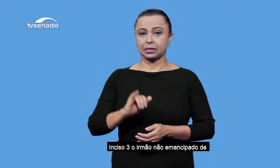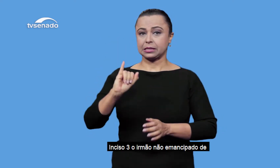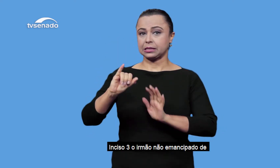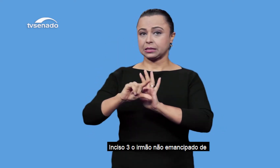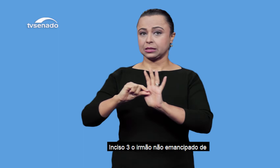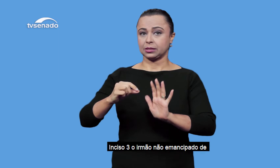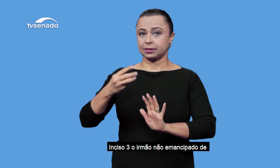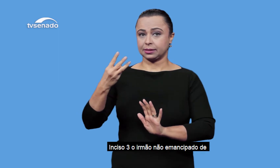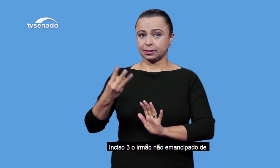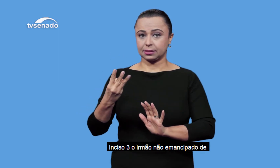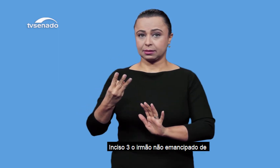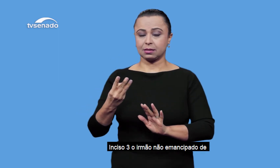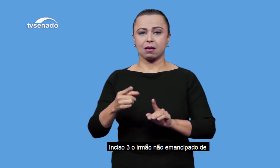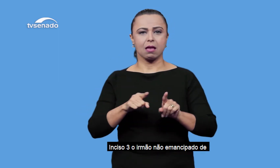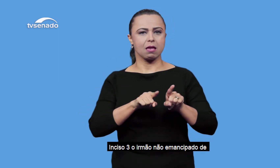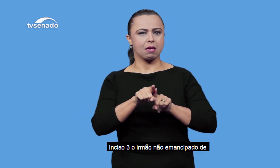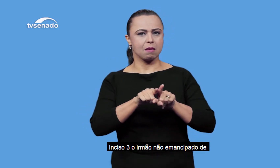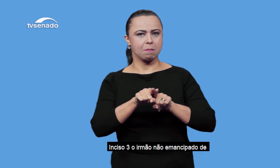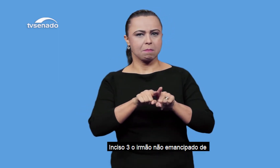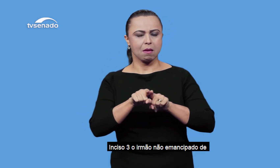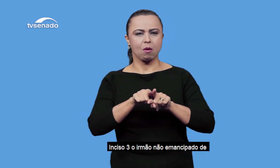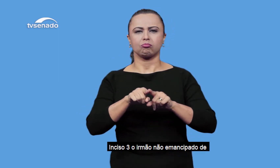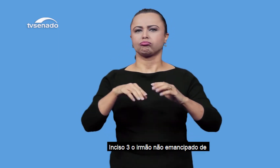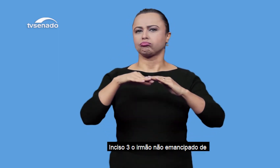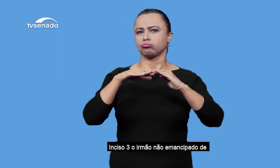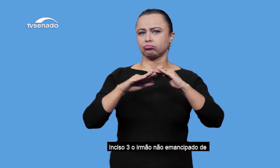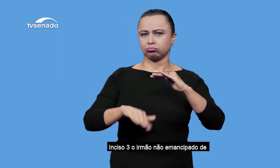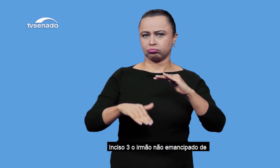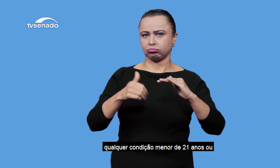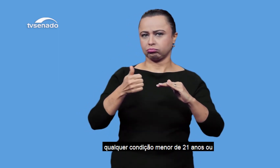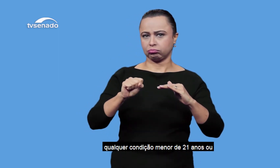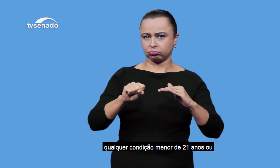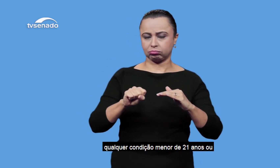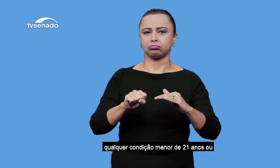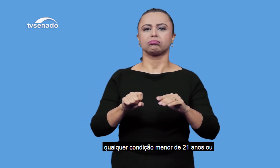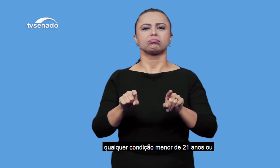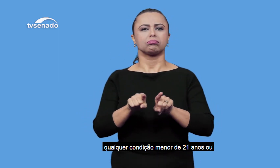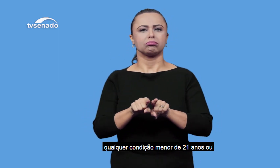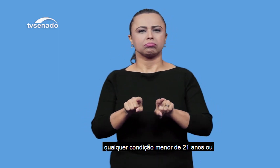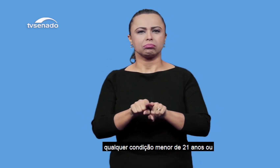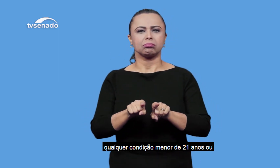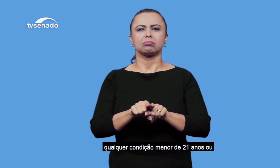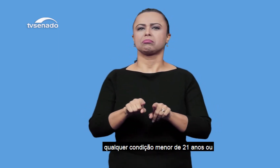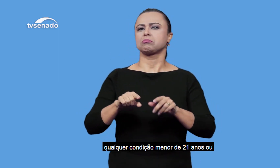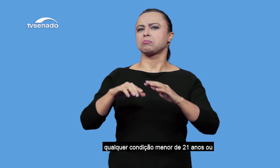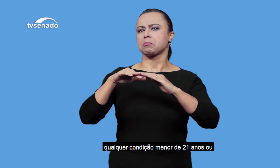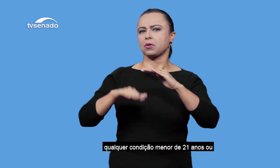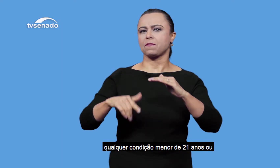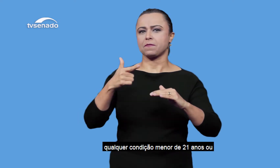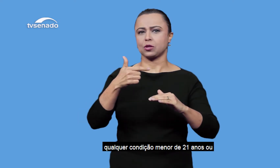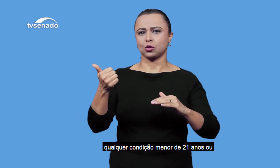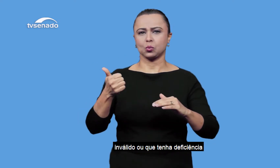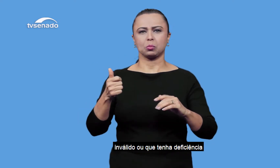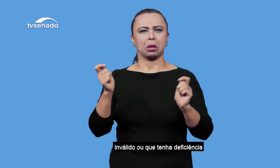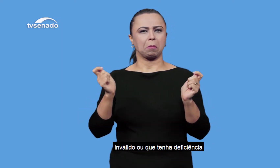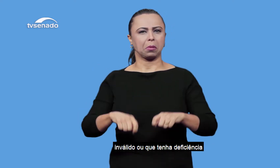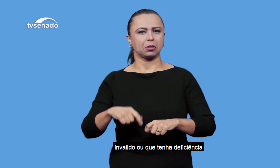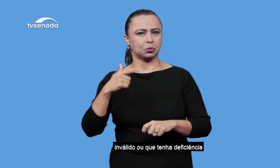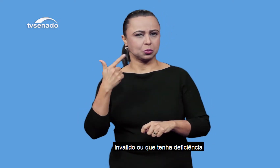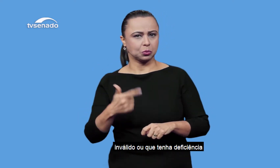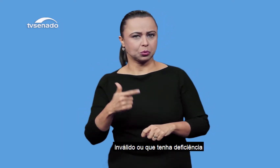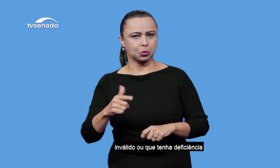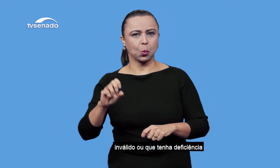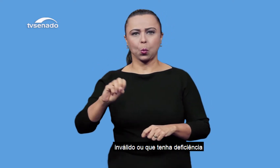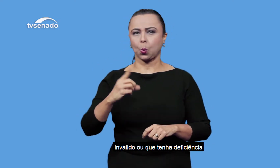o inciso 3 o irmão não emancipado de qualquer condição menor de 21 anos ou inválido